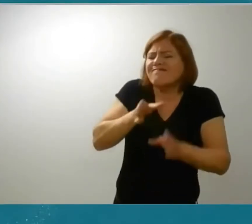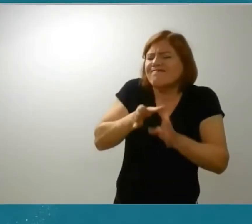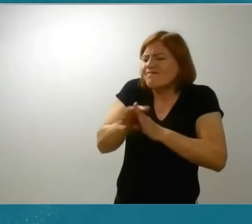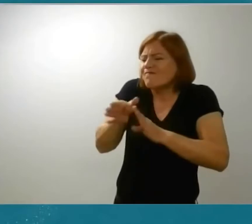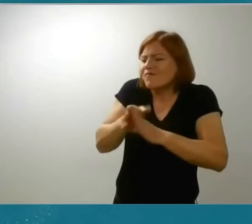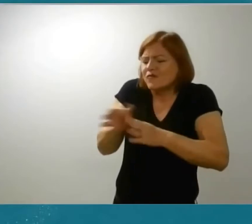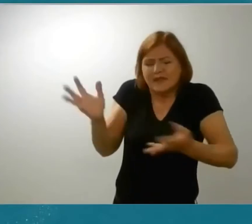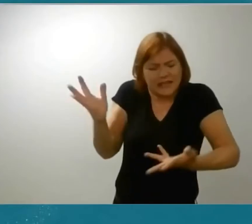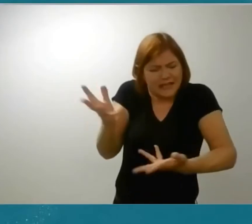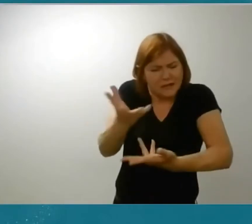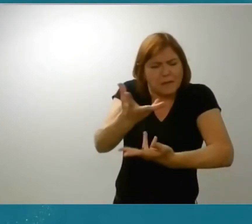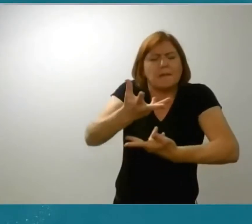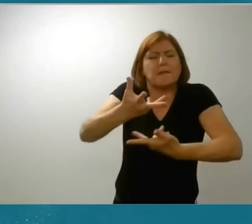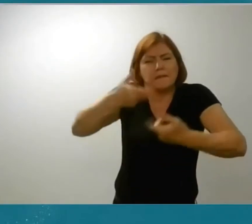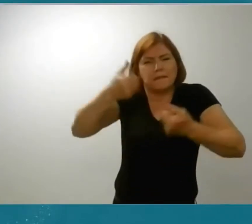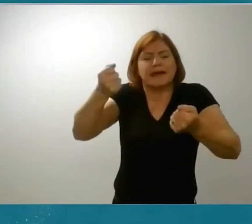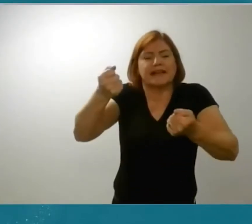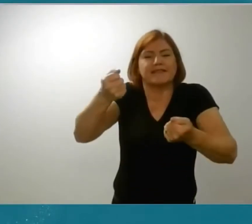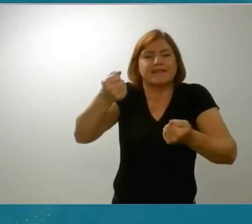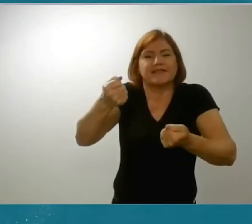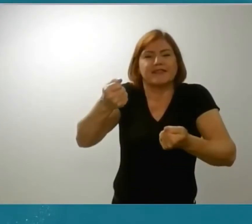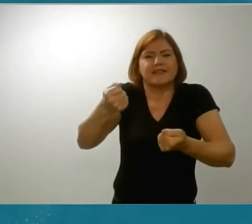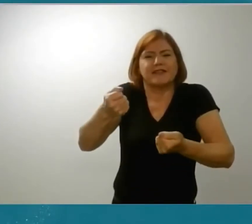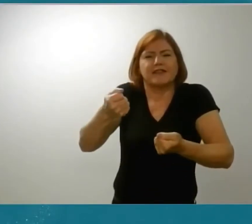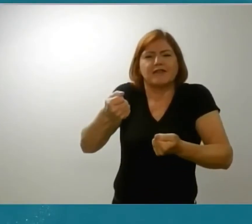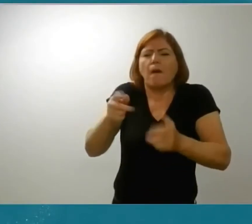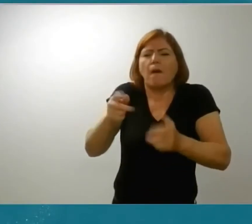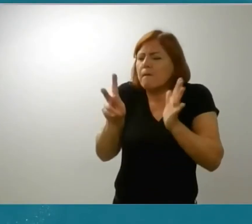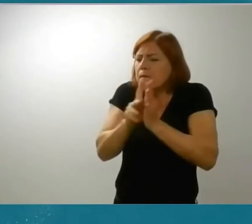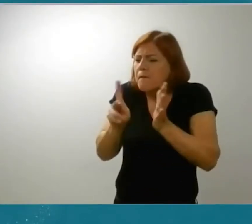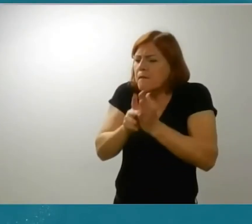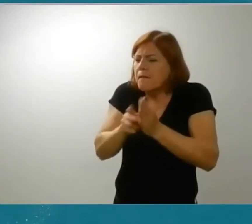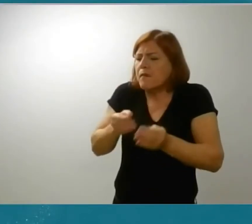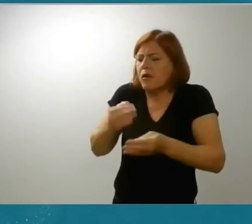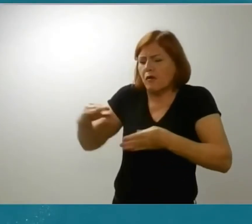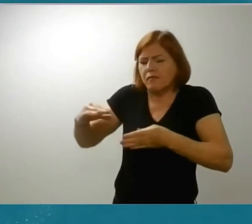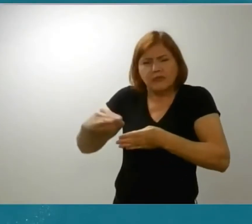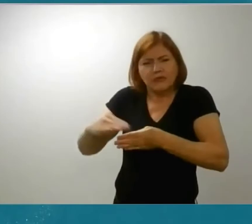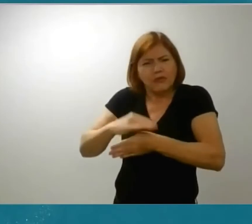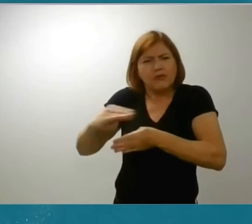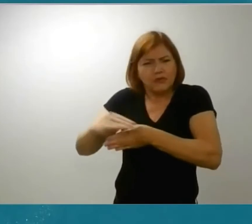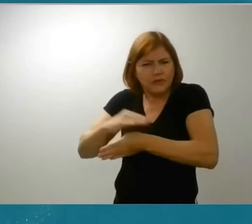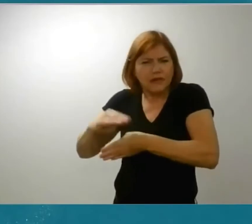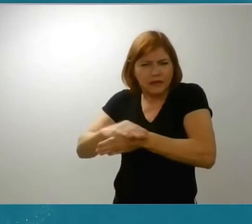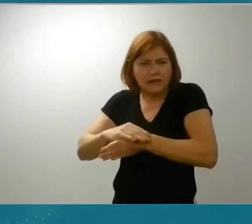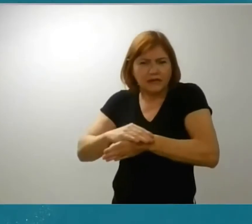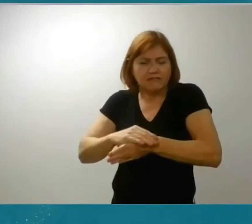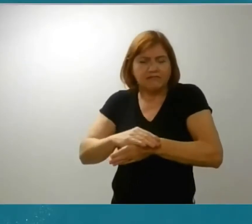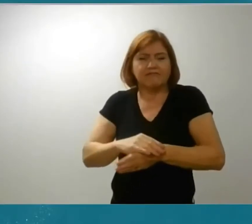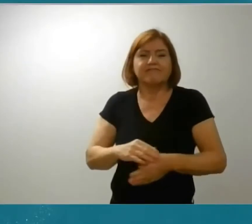tremendo. 1 João 5. versículo